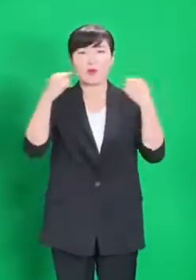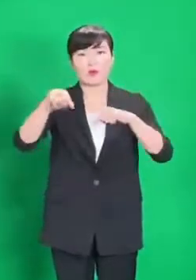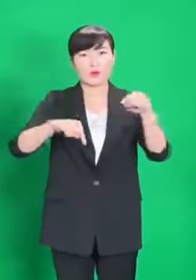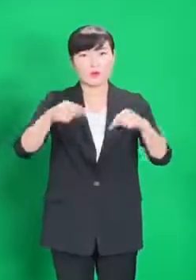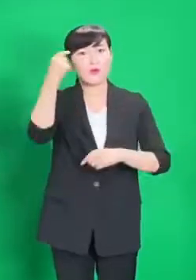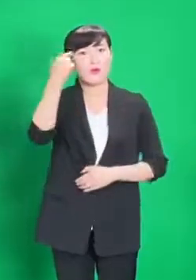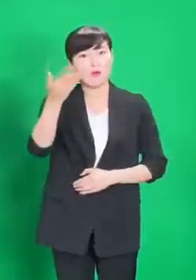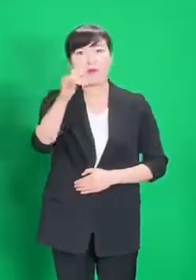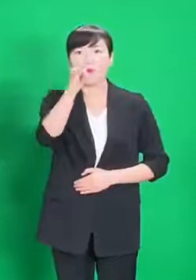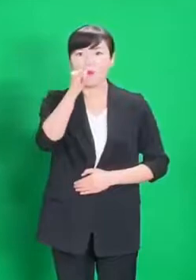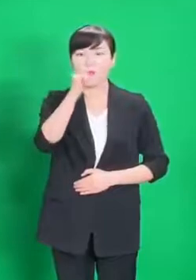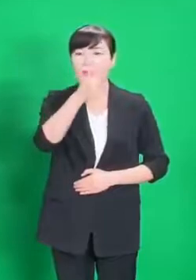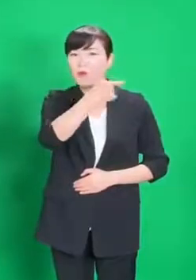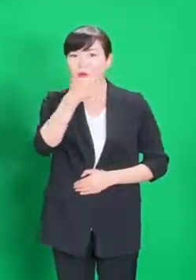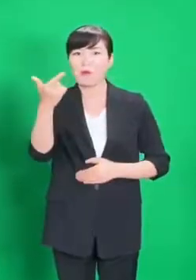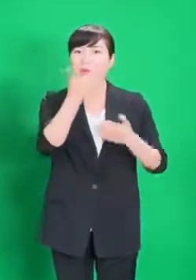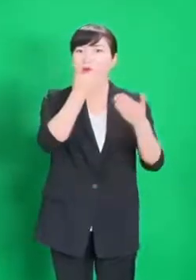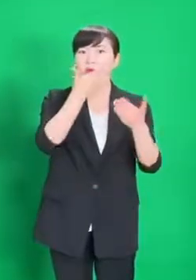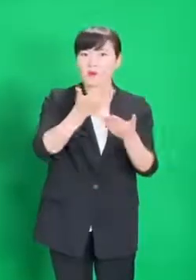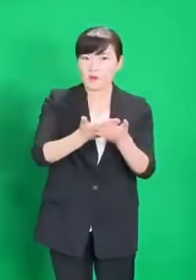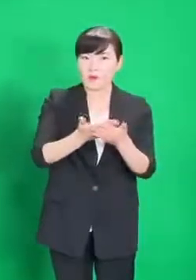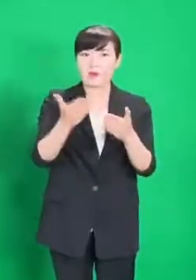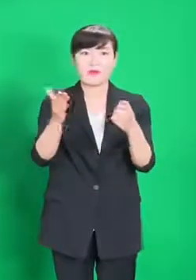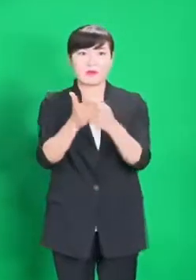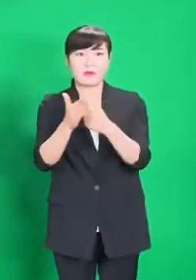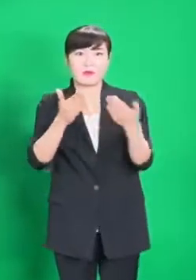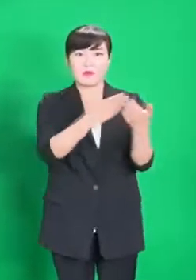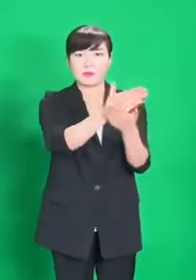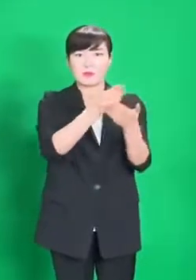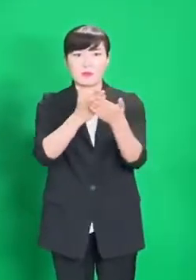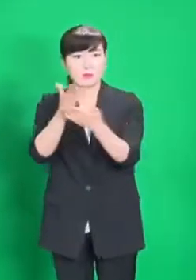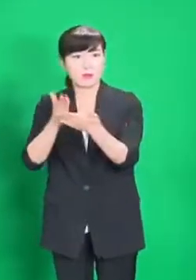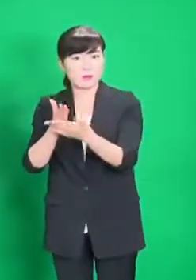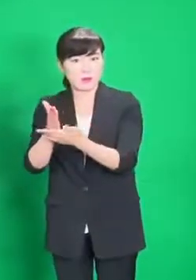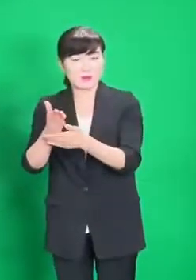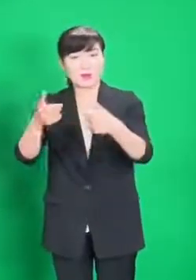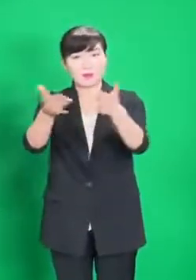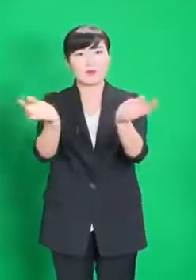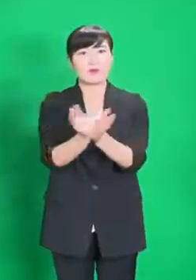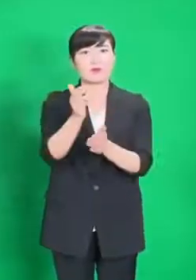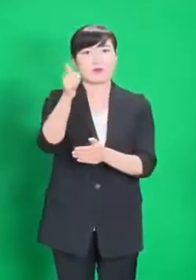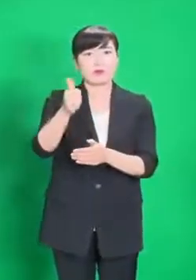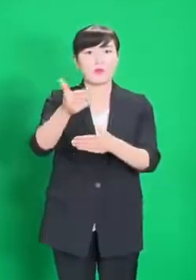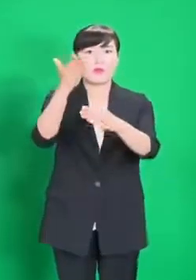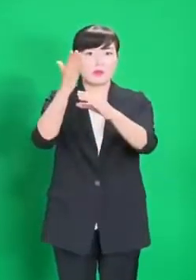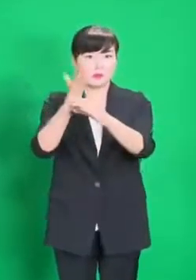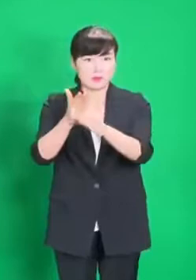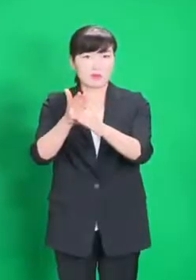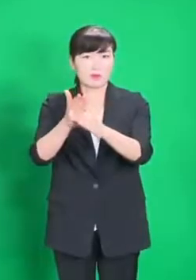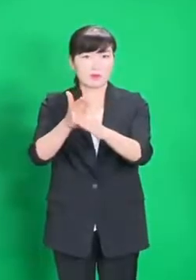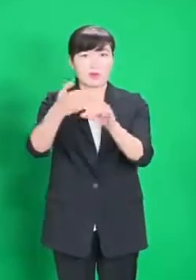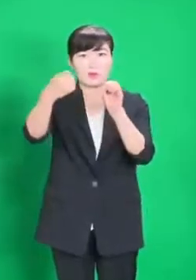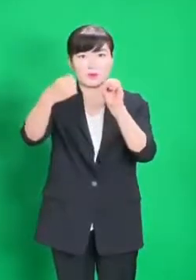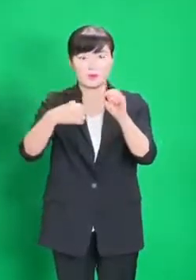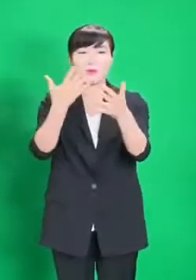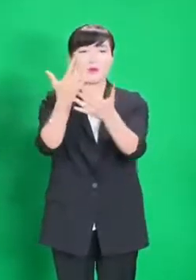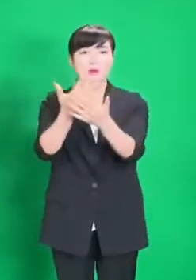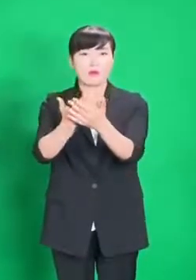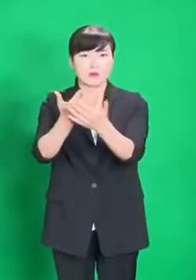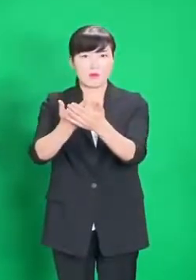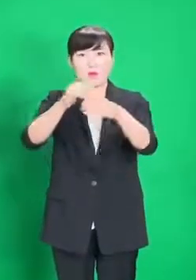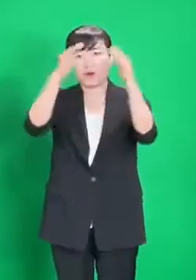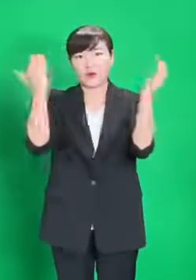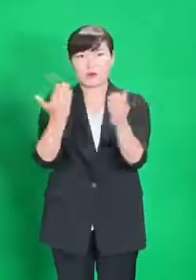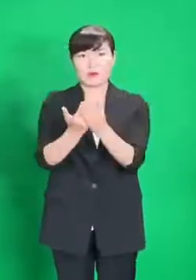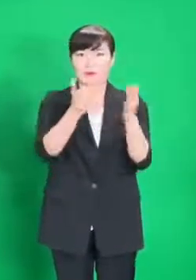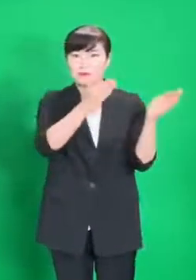있는 매우 중요한 회기이므로 각 부서에서는 부서장을 중심으로 답변 자료 준비에